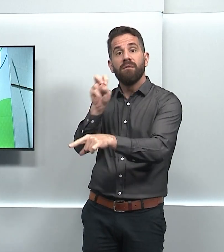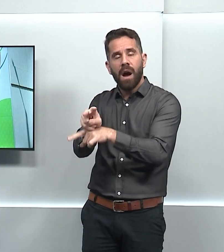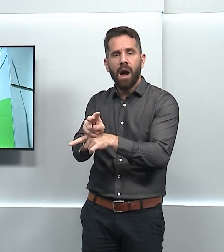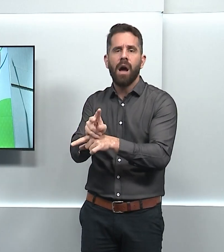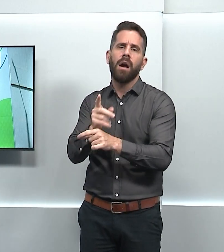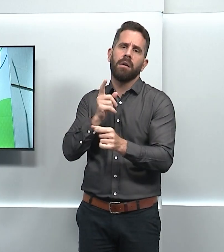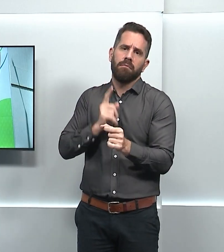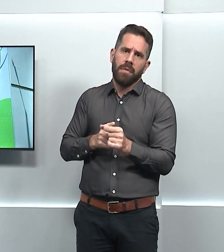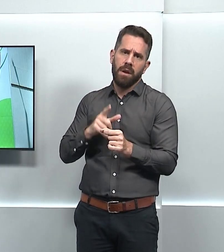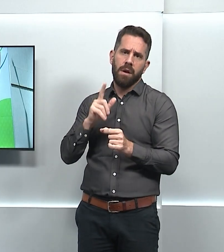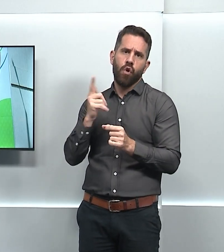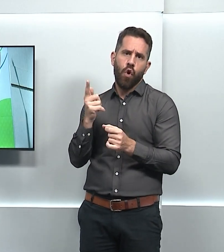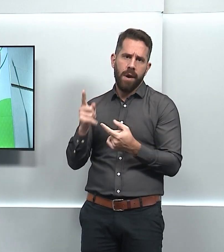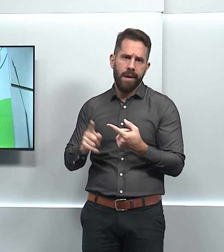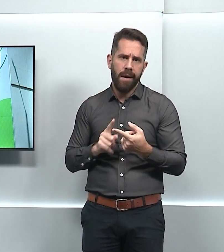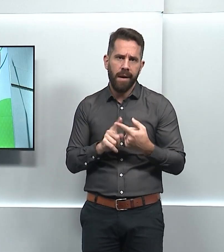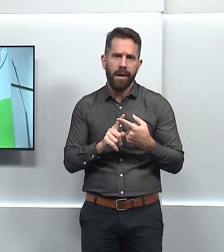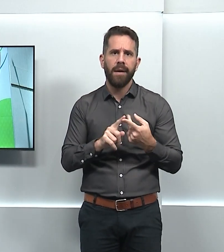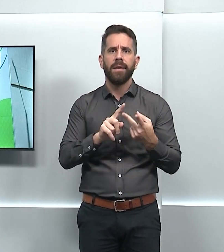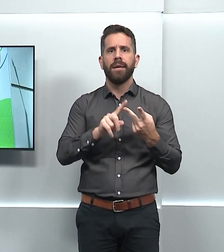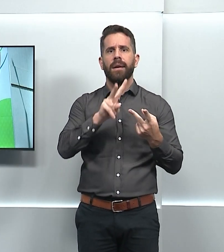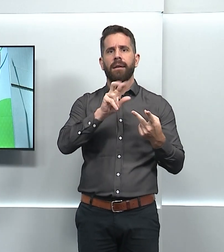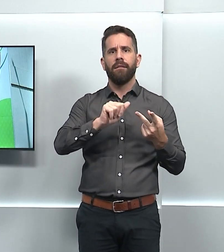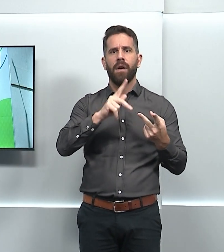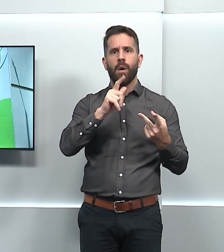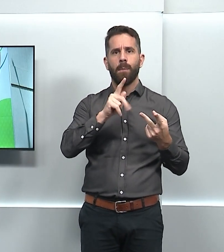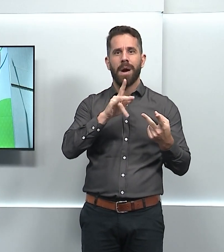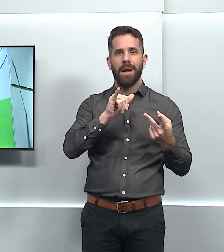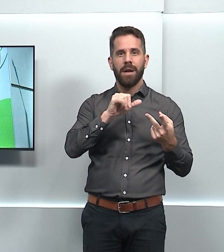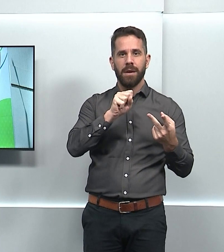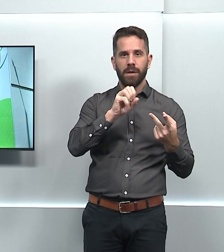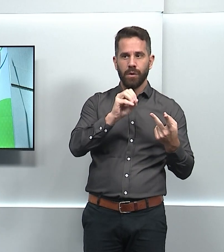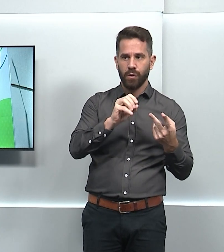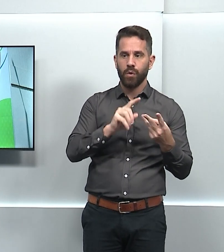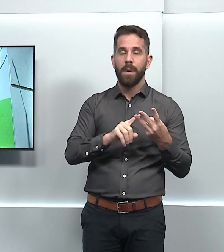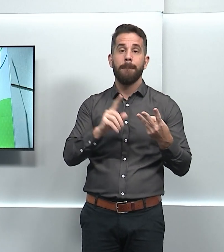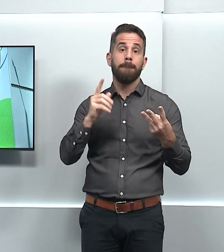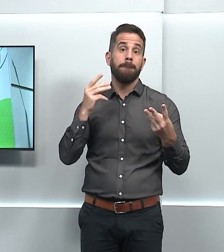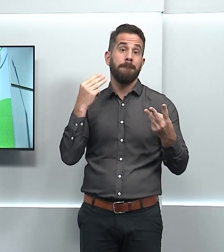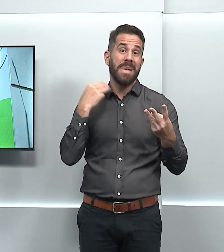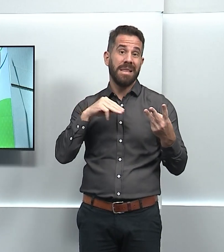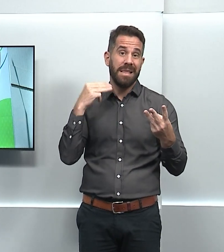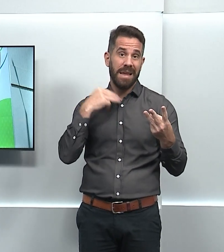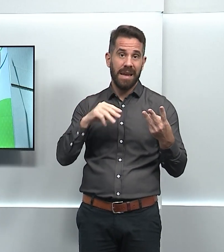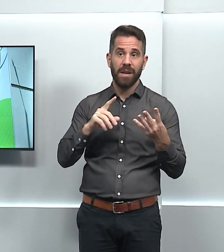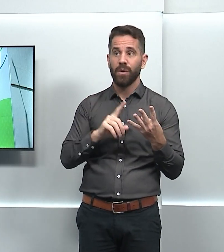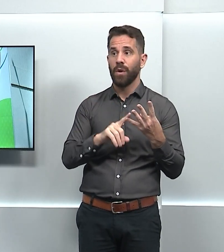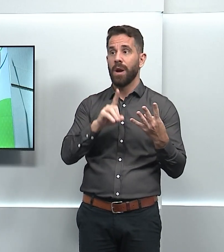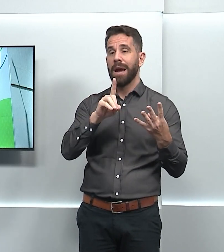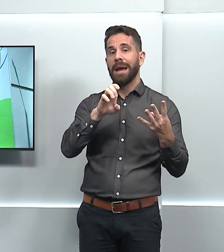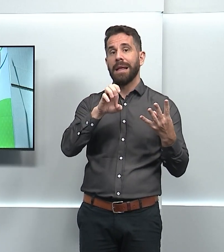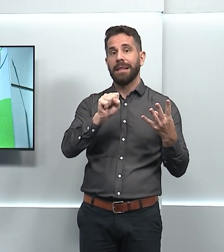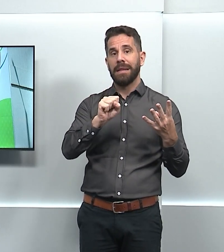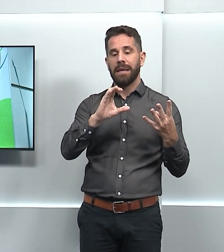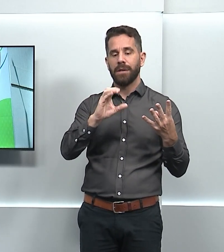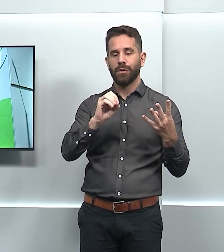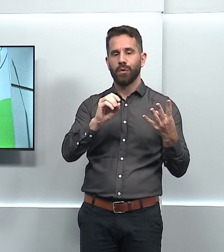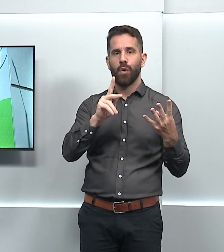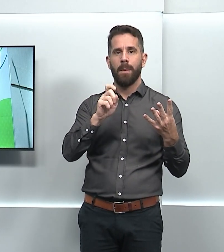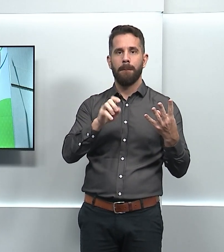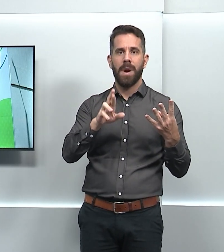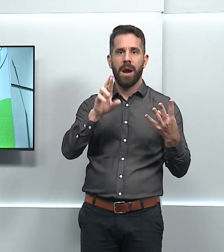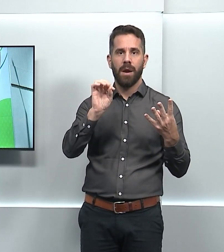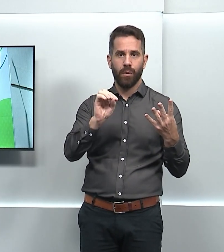Goiânia, Valparaíso, Mineiros e Santo Antônio do Descoberto contam com mais de 400 vagas. E só Aparecida